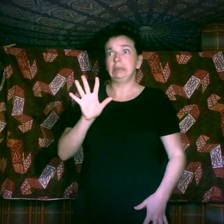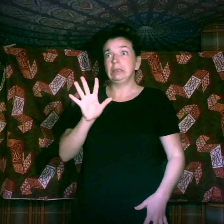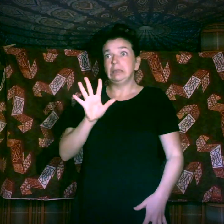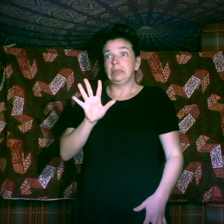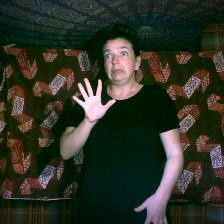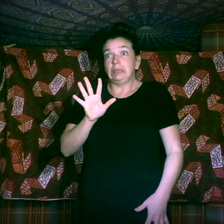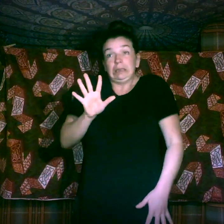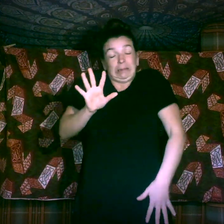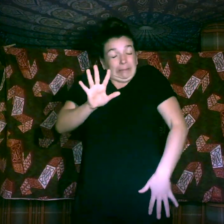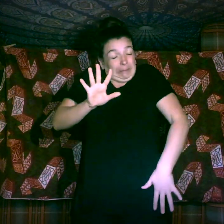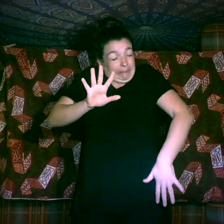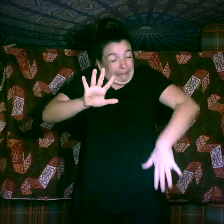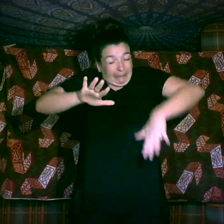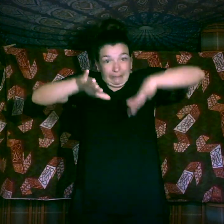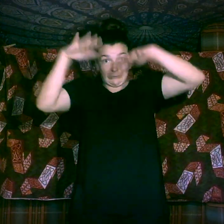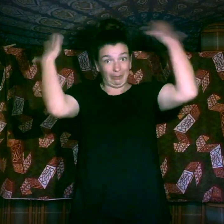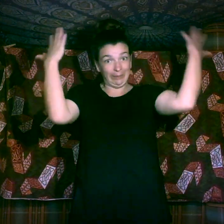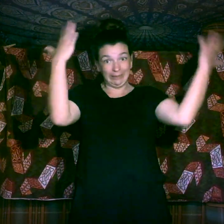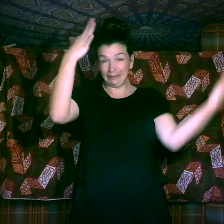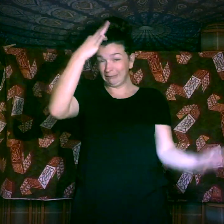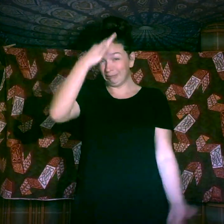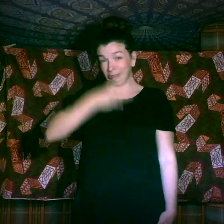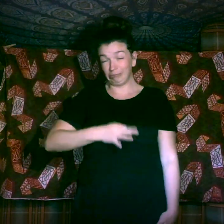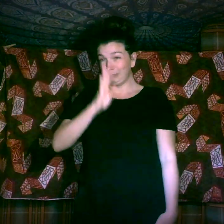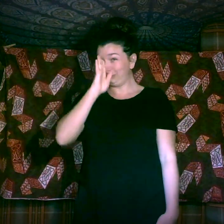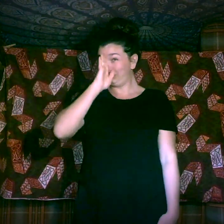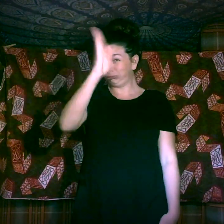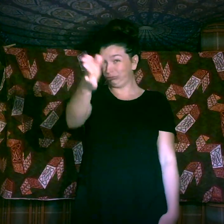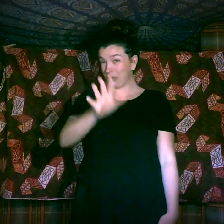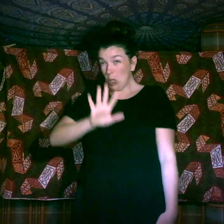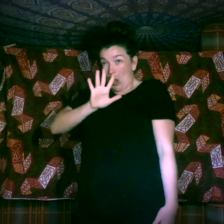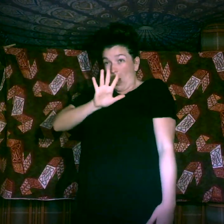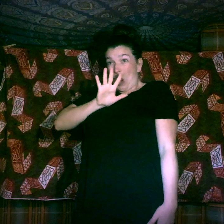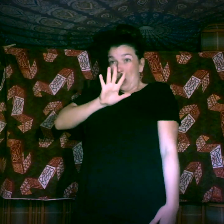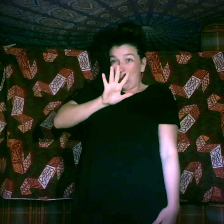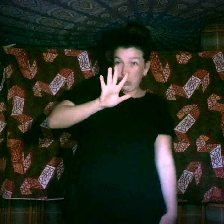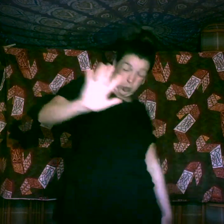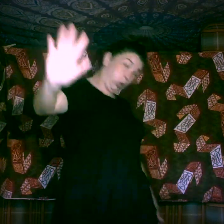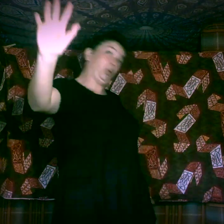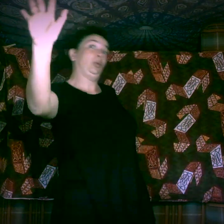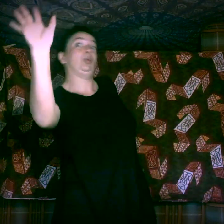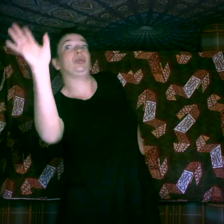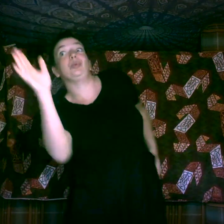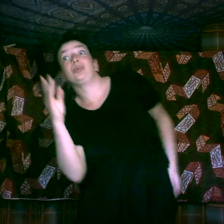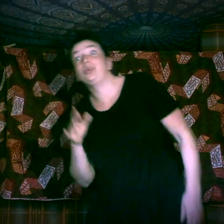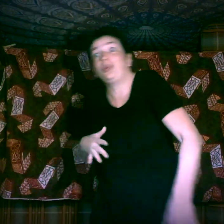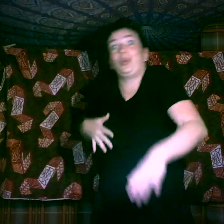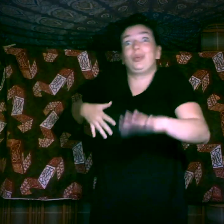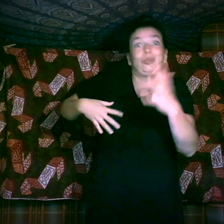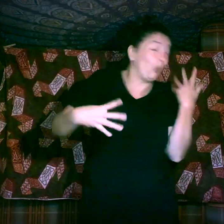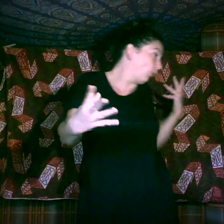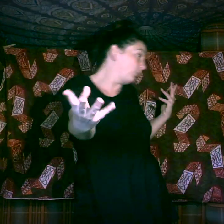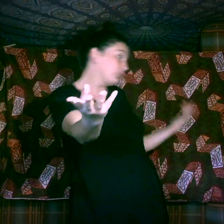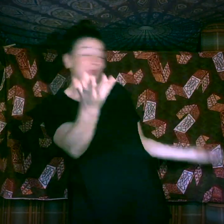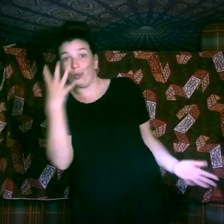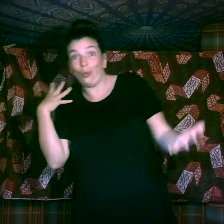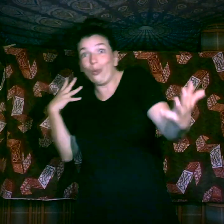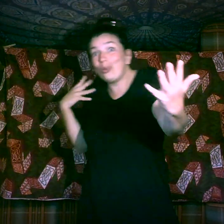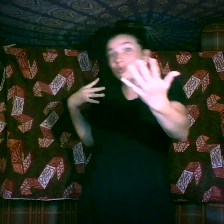On ne peut pas passer dessous. Allons-y. Il n'y a plus qu'à traverser.